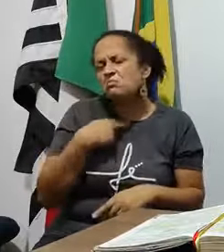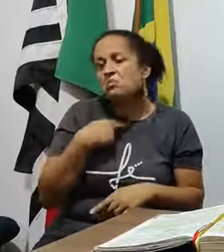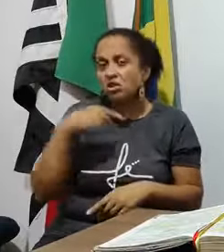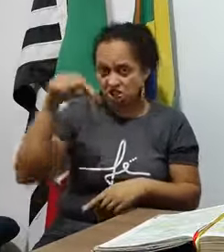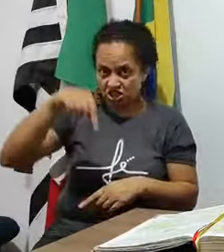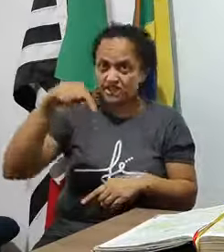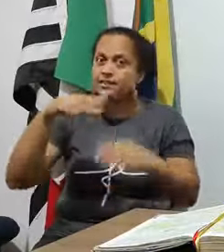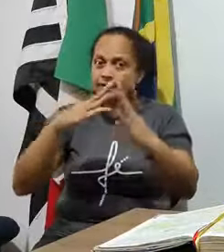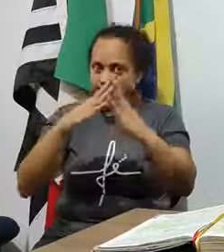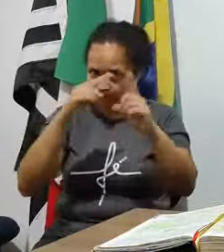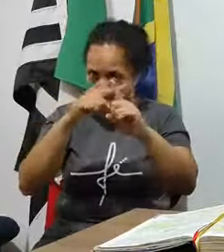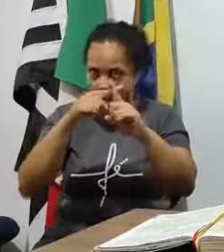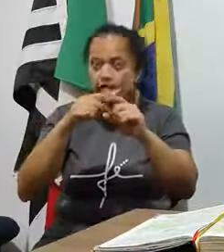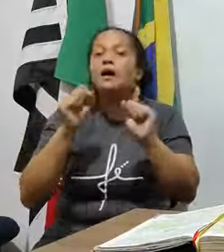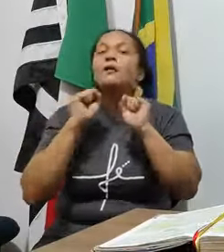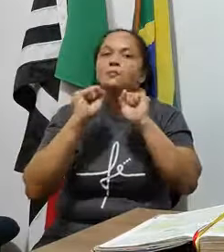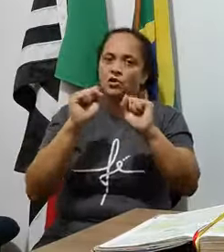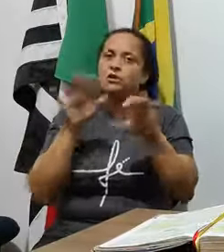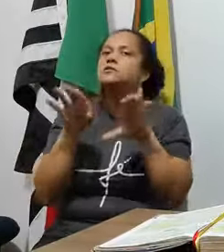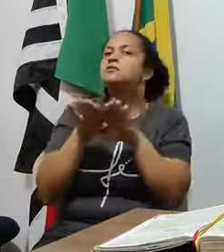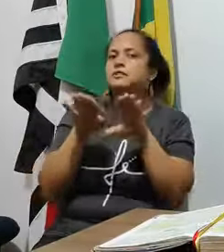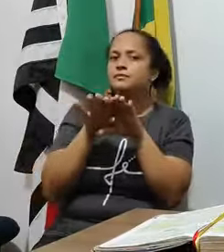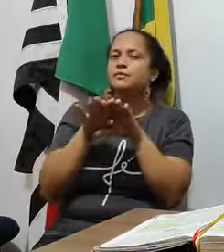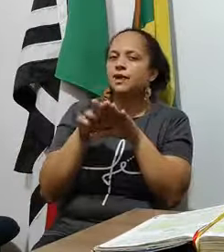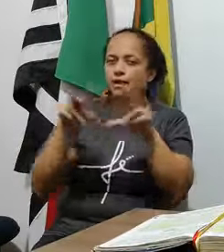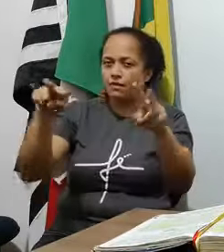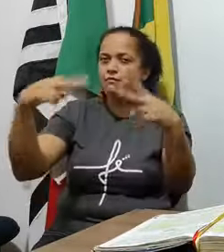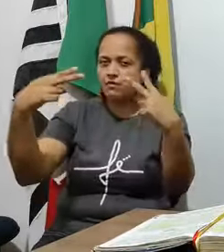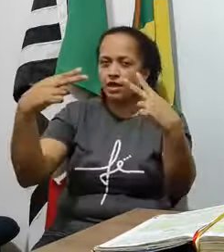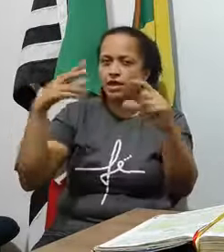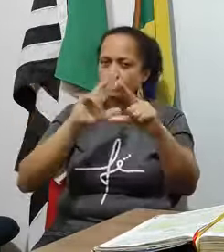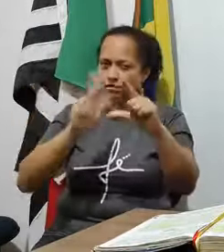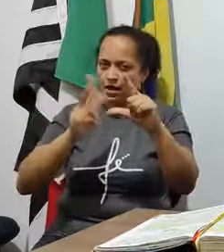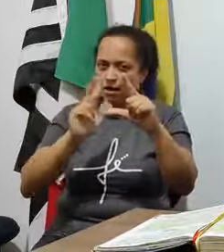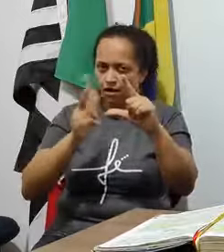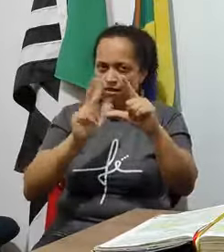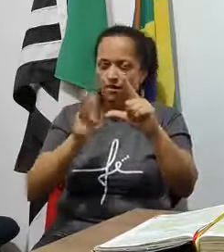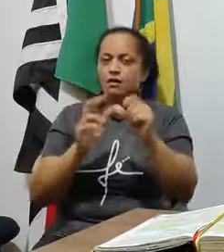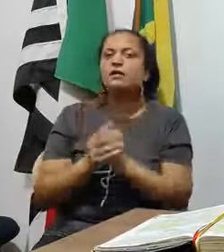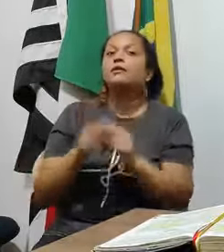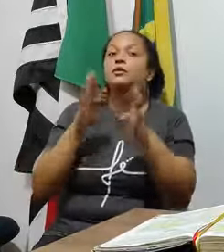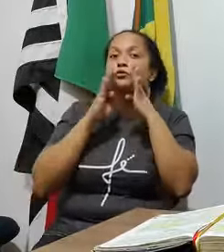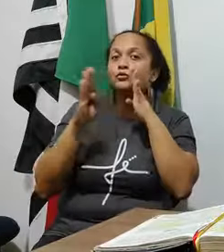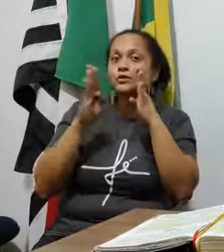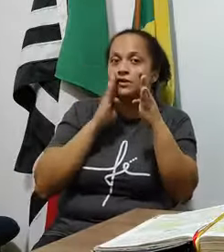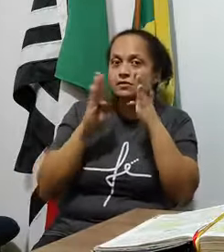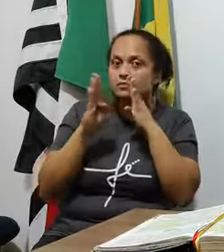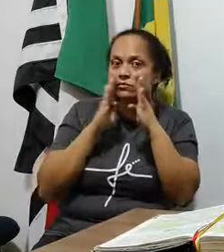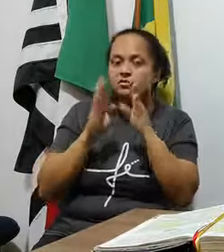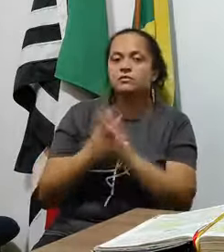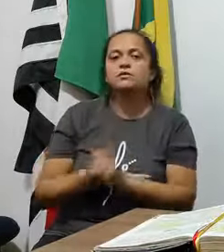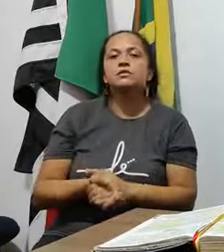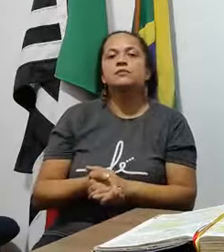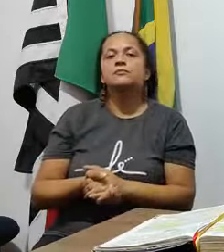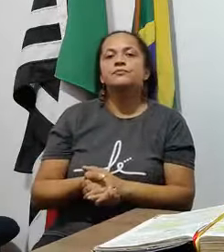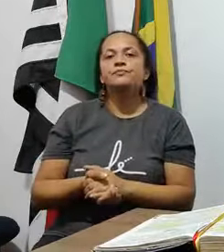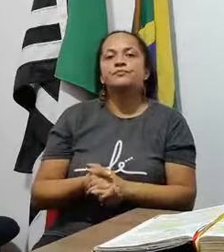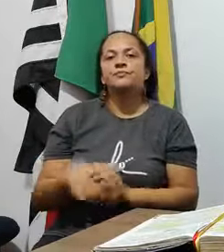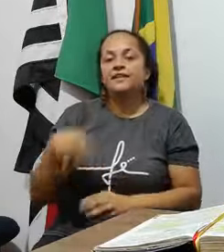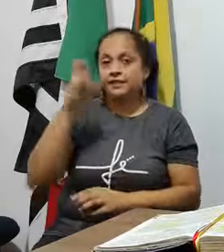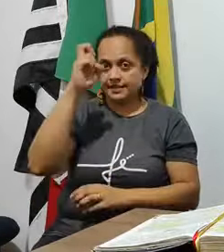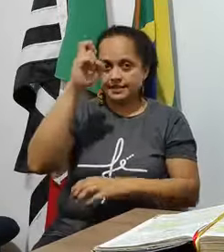você pode assistir da sua casa pela nossa página IHM no Facebook, tá bom? Às 5